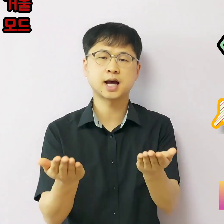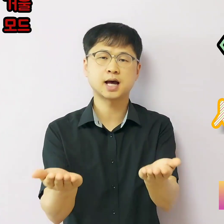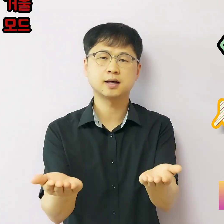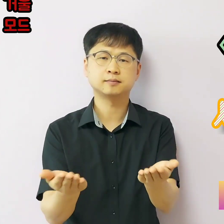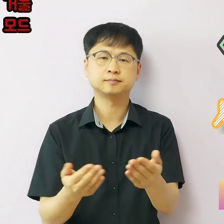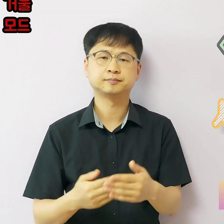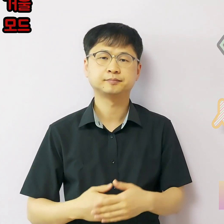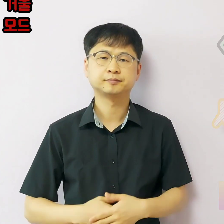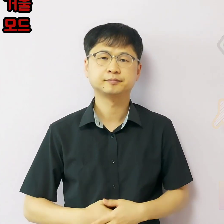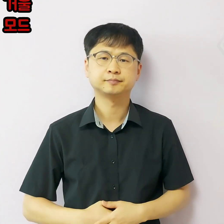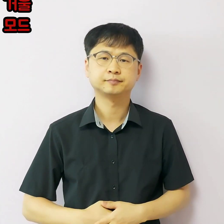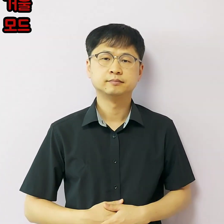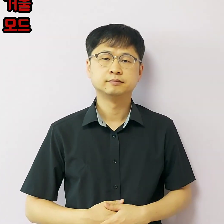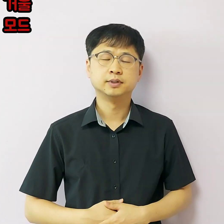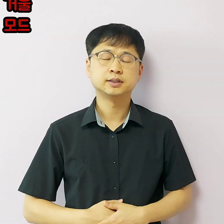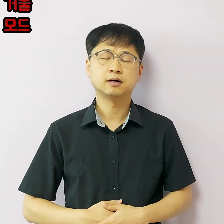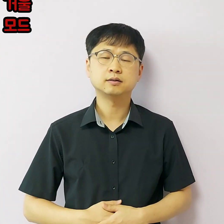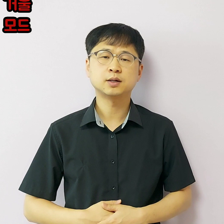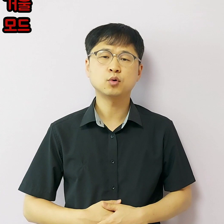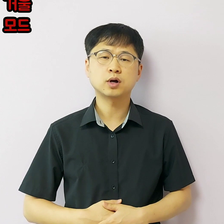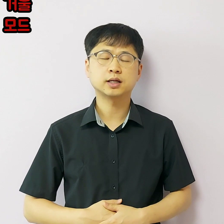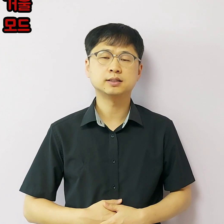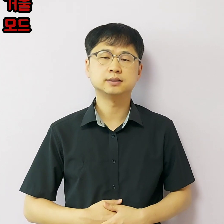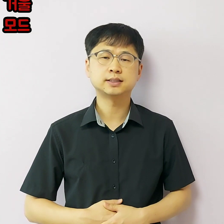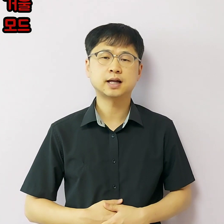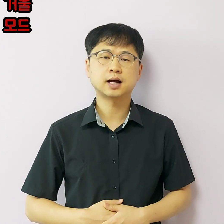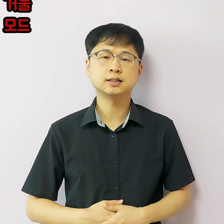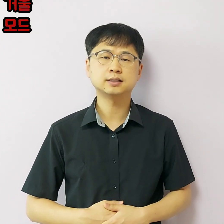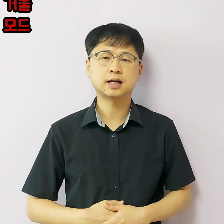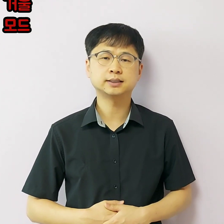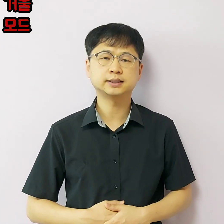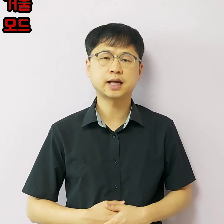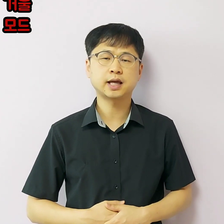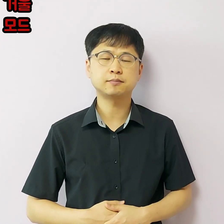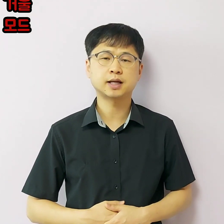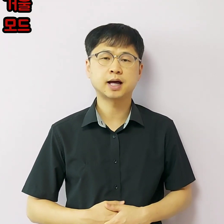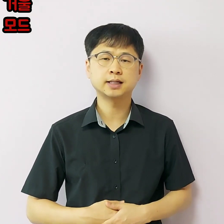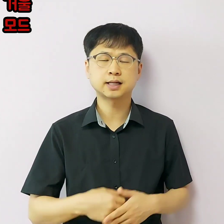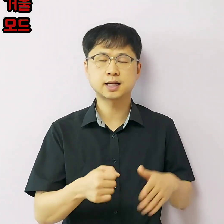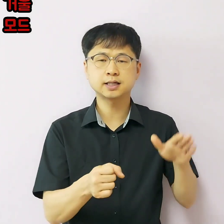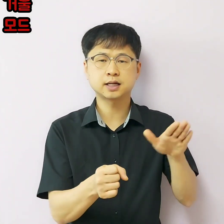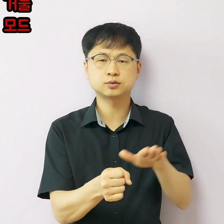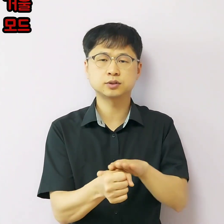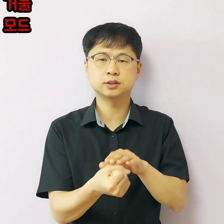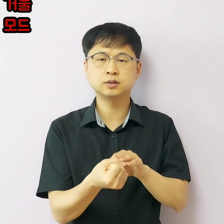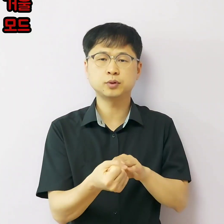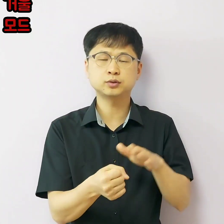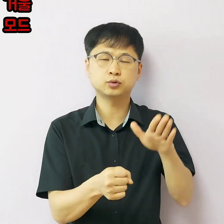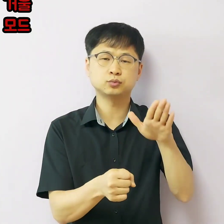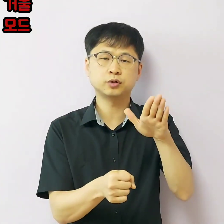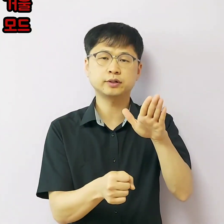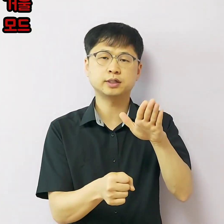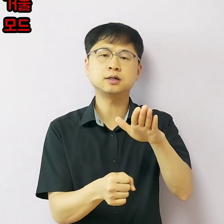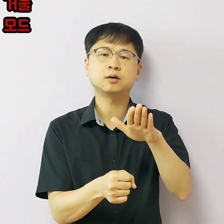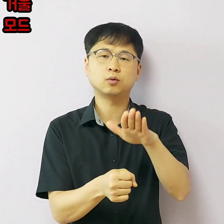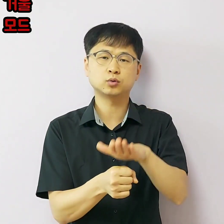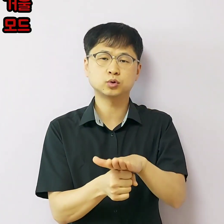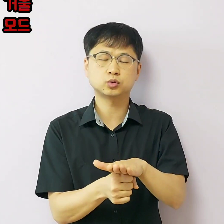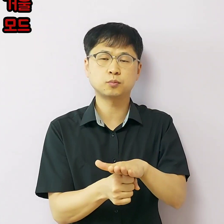해드리겠습니다. 먼저 제목과 같은 사랑하는 당신께입니다. 사랑이란 수어는 왼손 주먹 위를 오른손